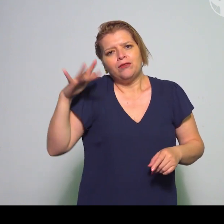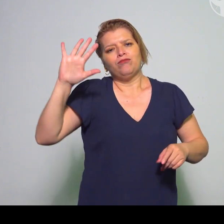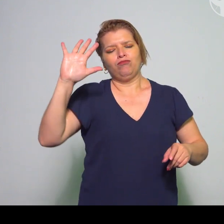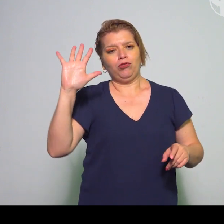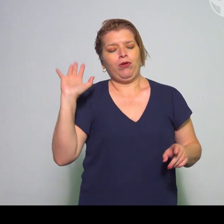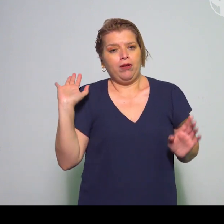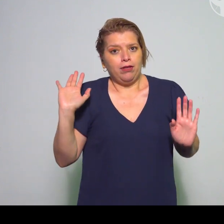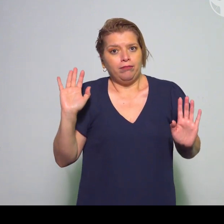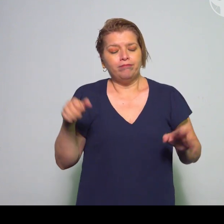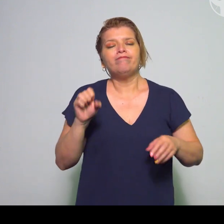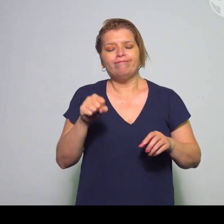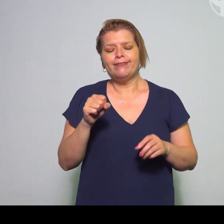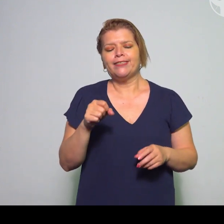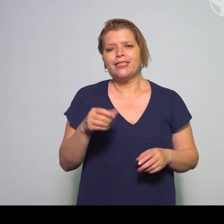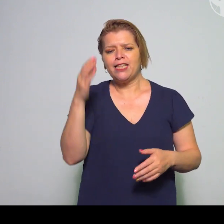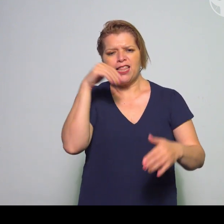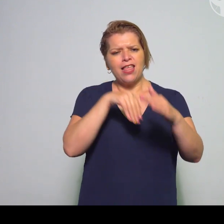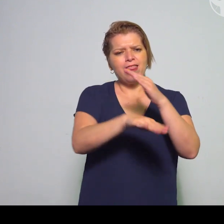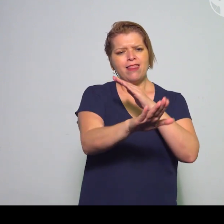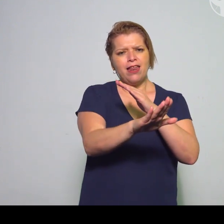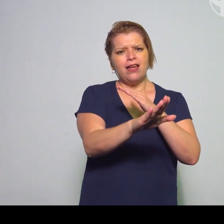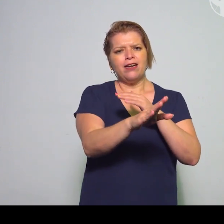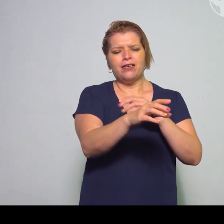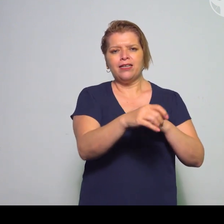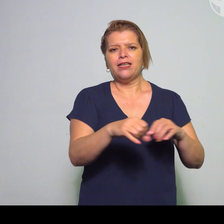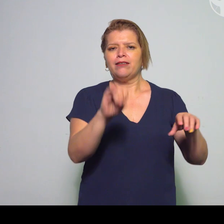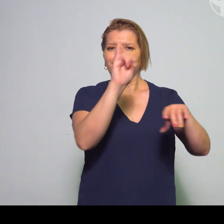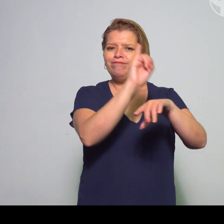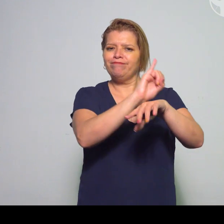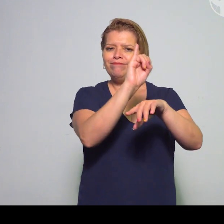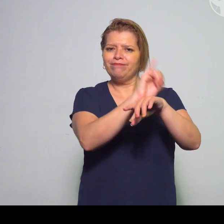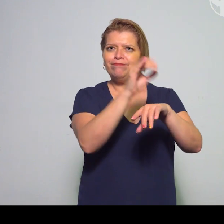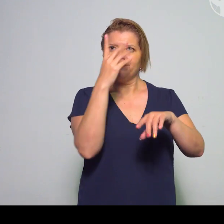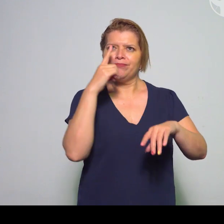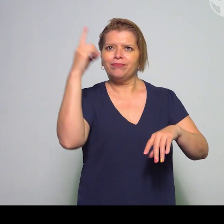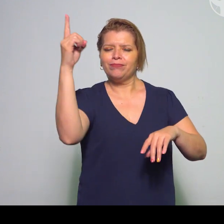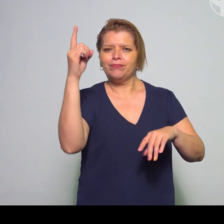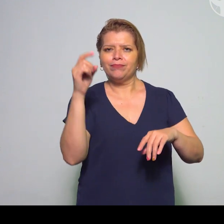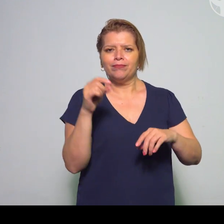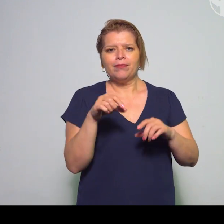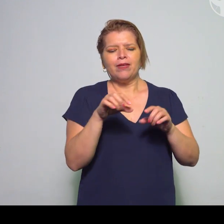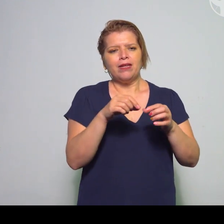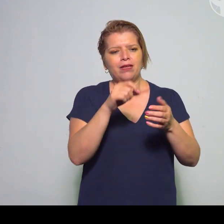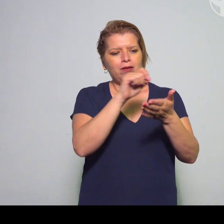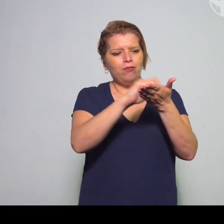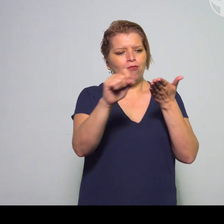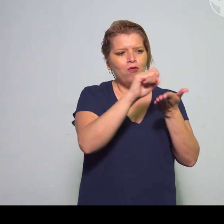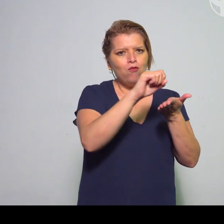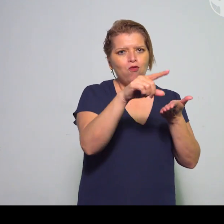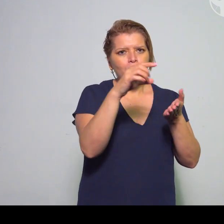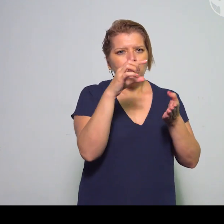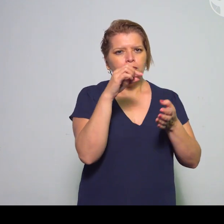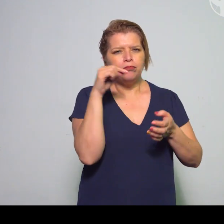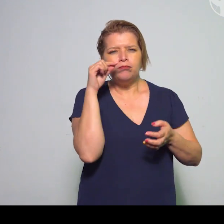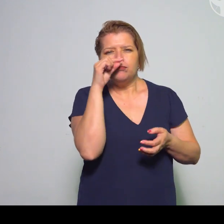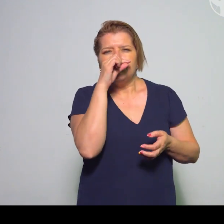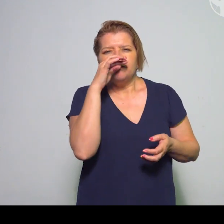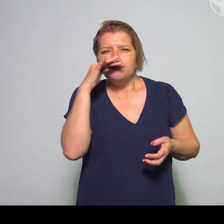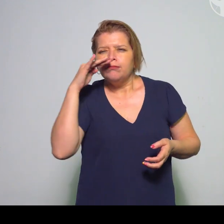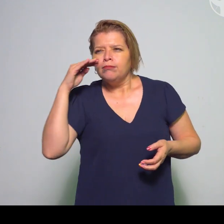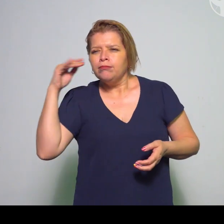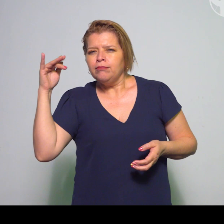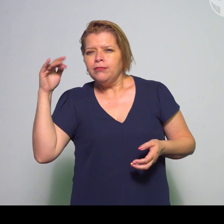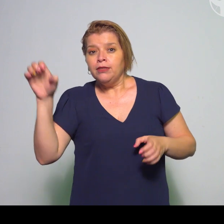la costumbre del sacerdocio, de entrar en el santuario del Señor para quemar incienso. Cuando llegó la hora de ofrecer